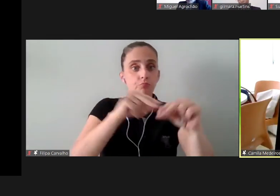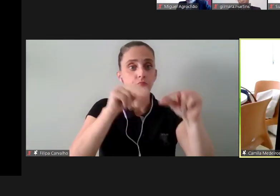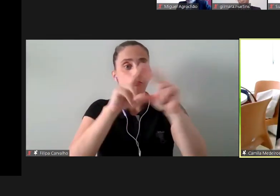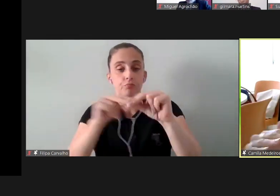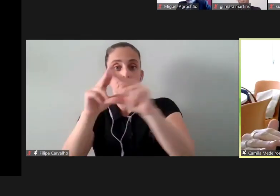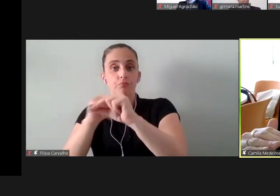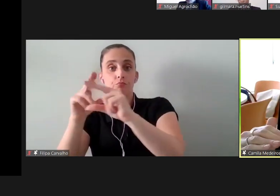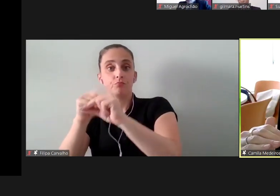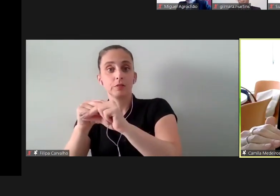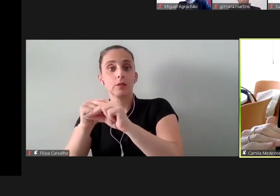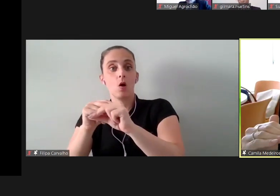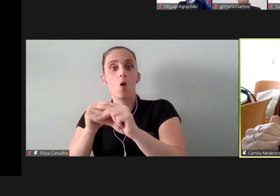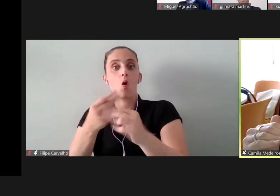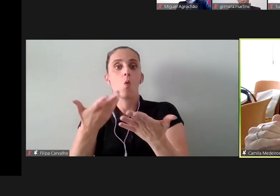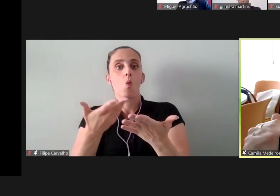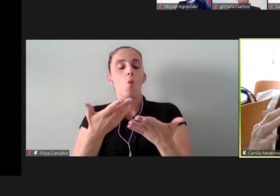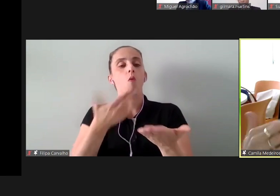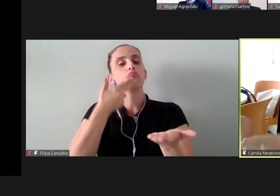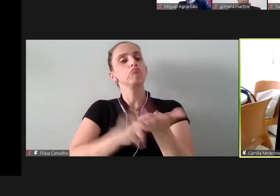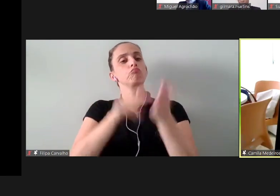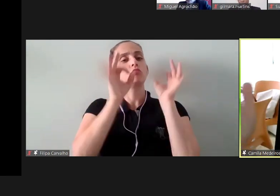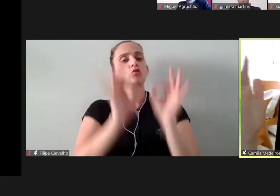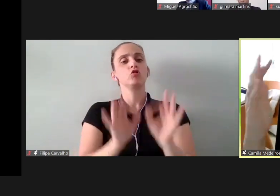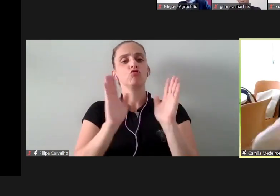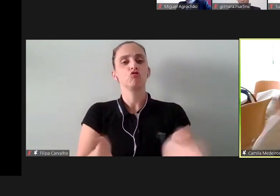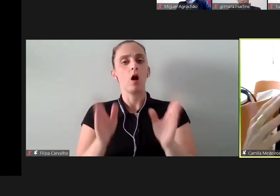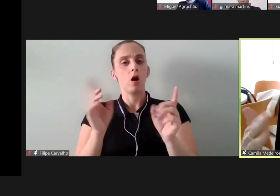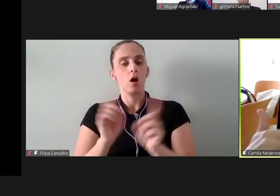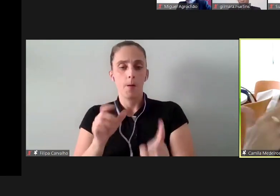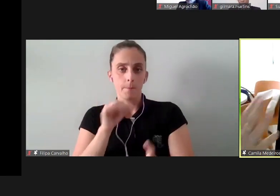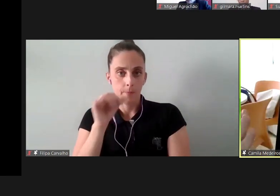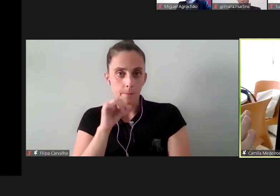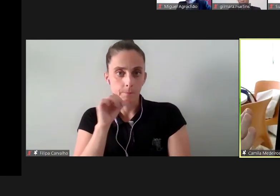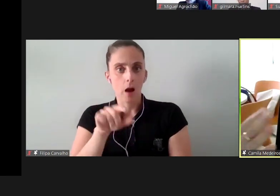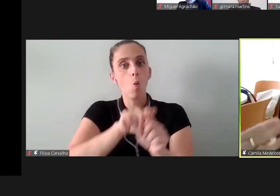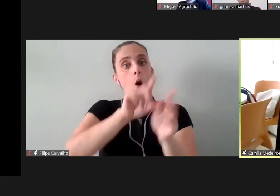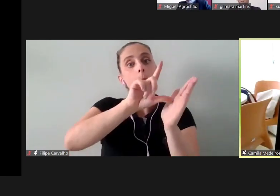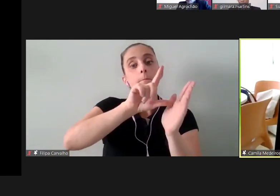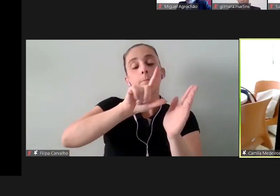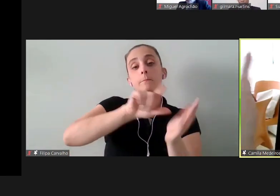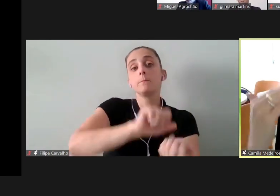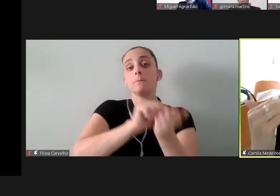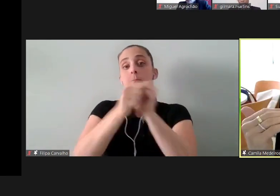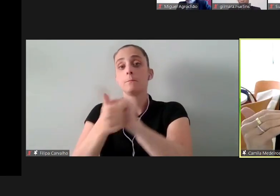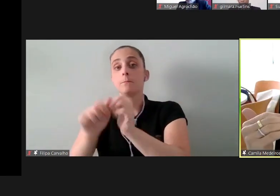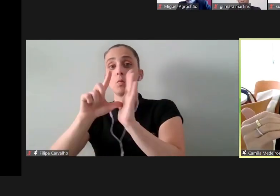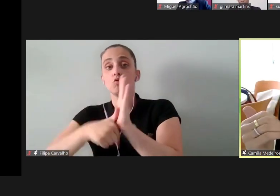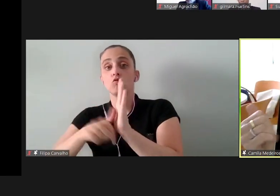estão bem instaladas no ecossistema de inovação, em projetos reais,